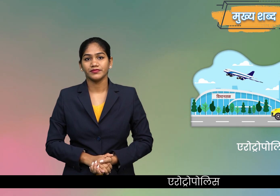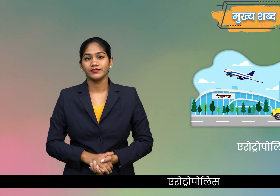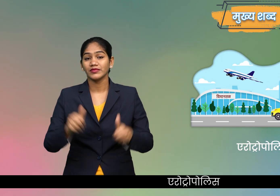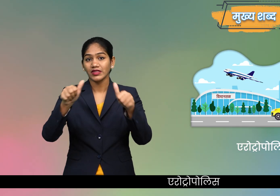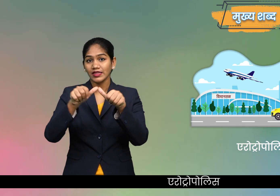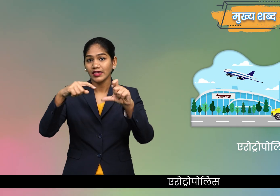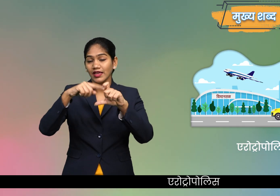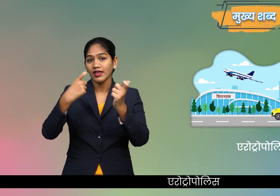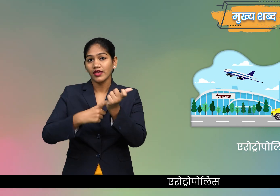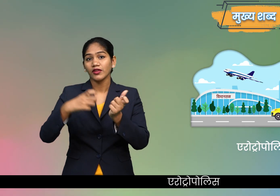एरोट्रोपोलिस